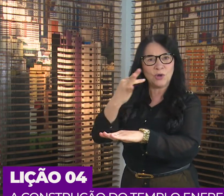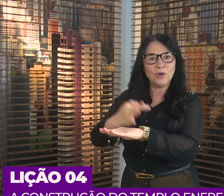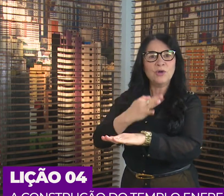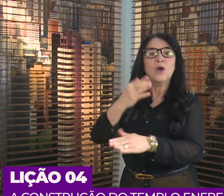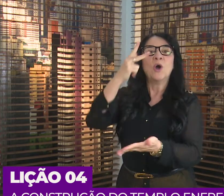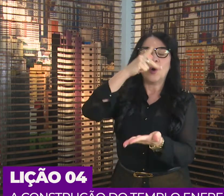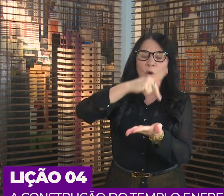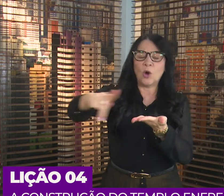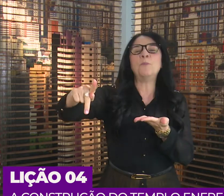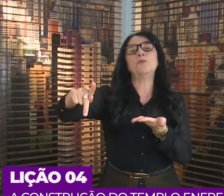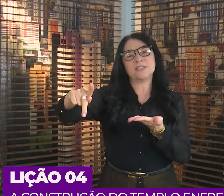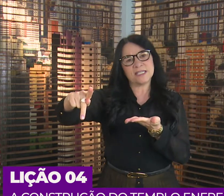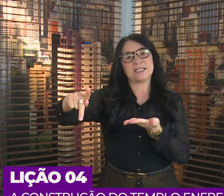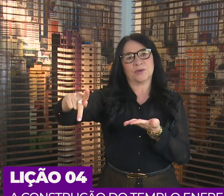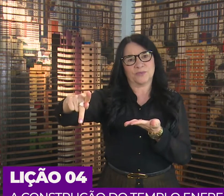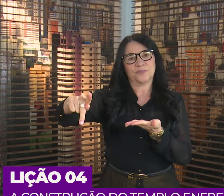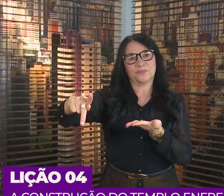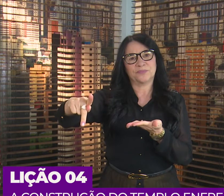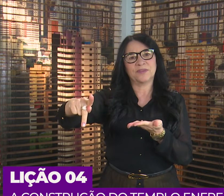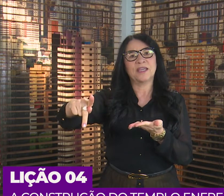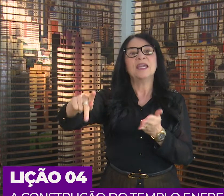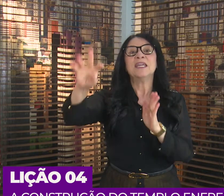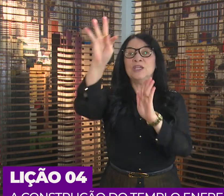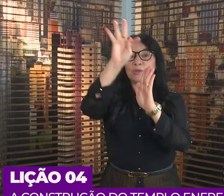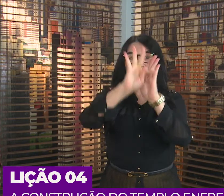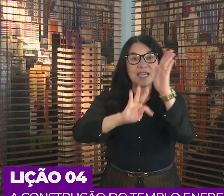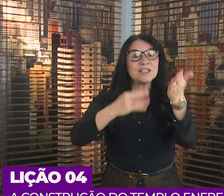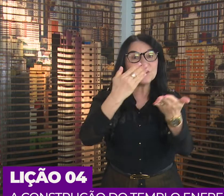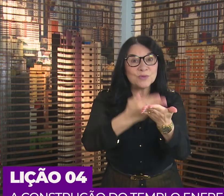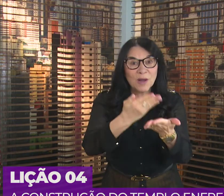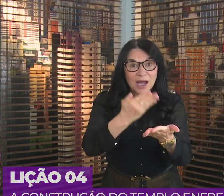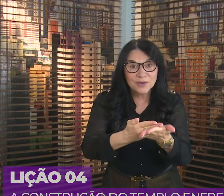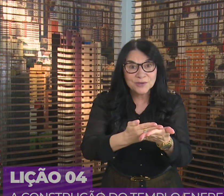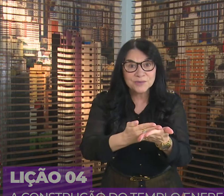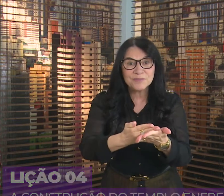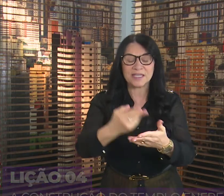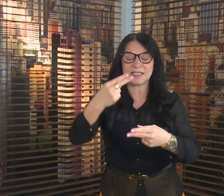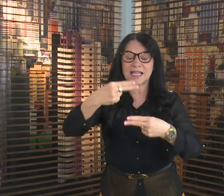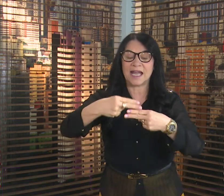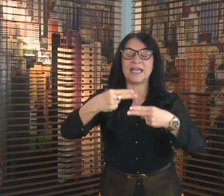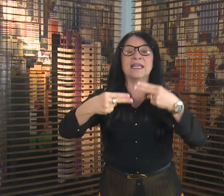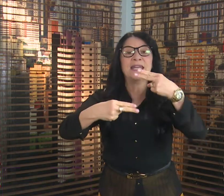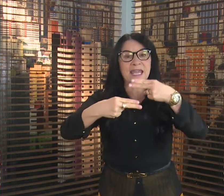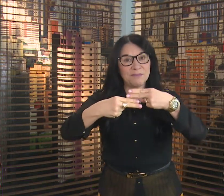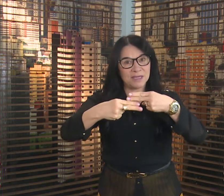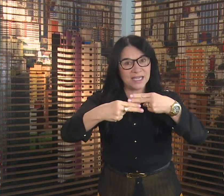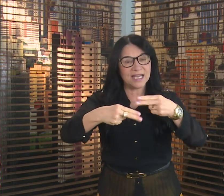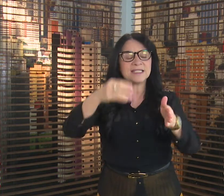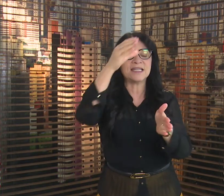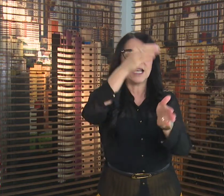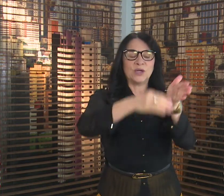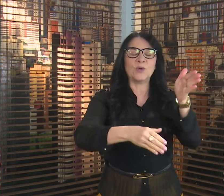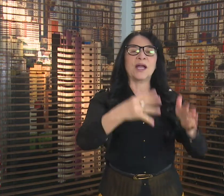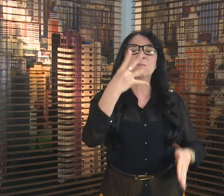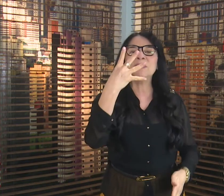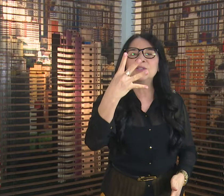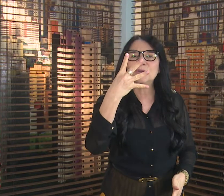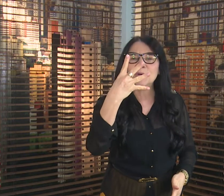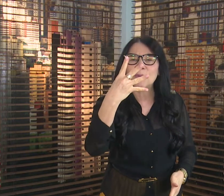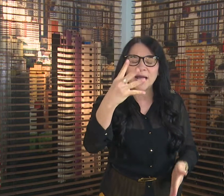enfrentou oposição. E o texto áureo está em Neemias, no capítulo 4